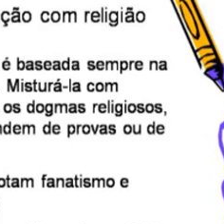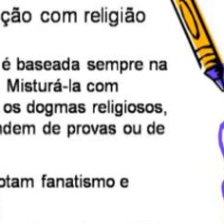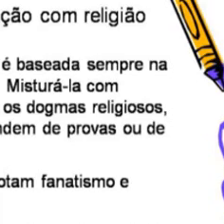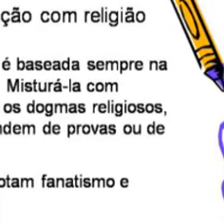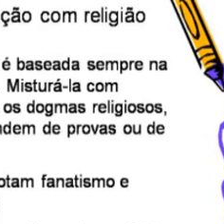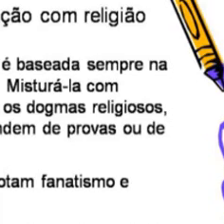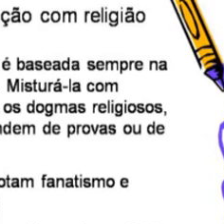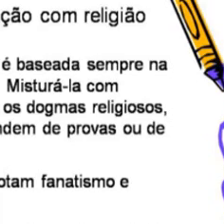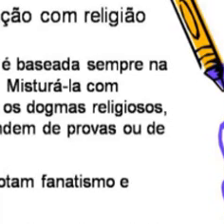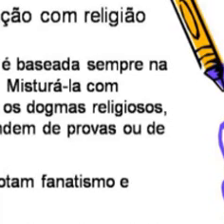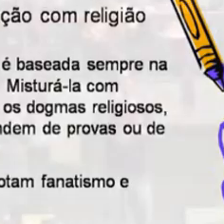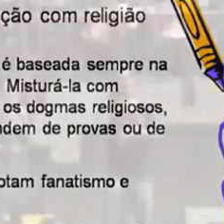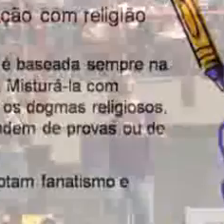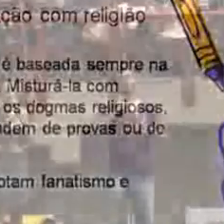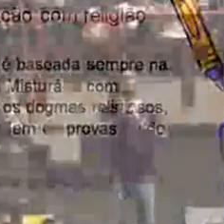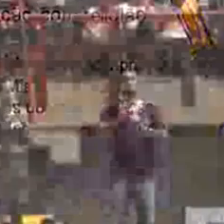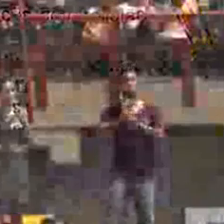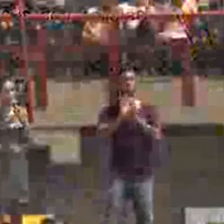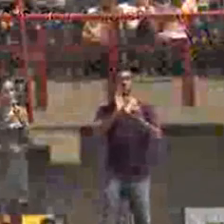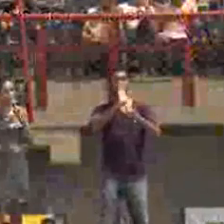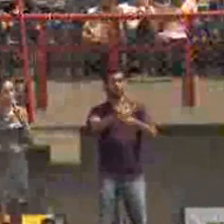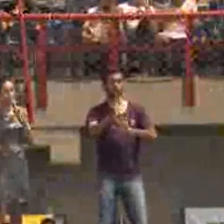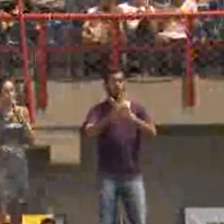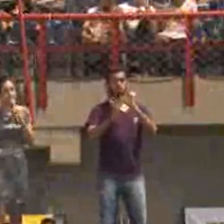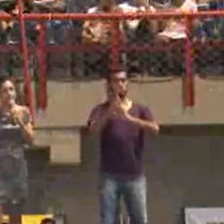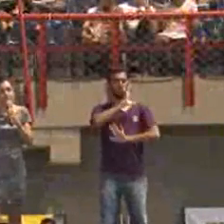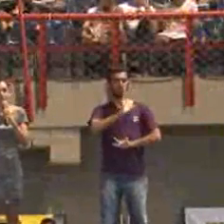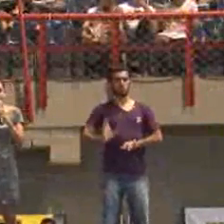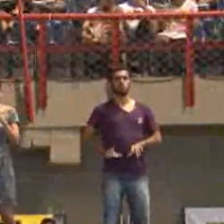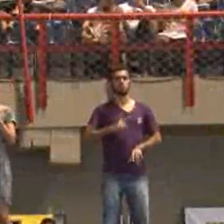Cristo, nosso Salvador.